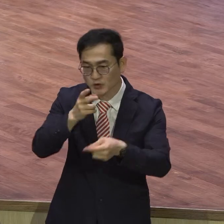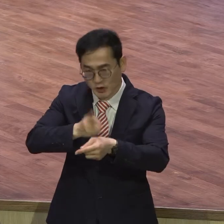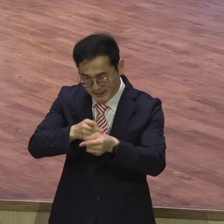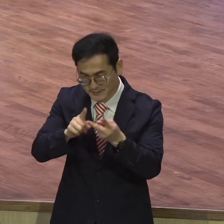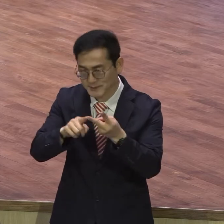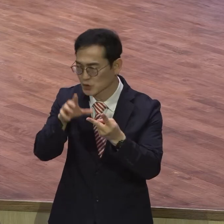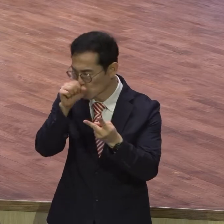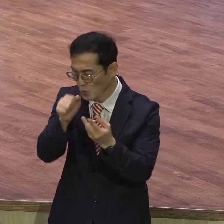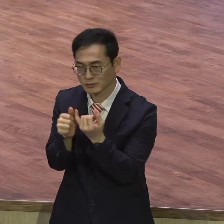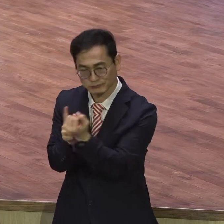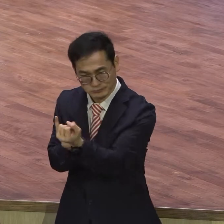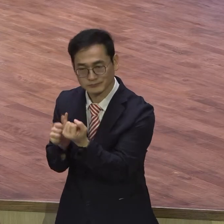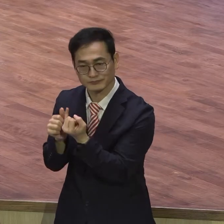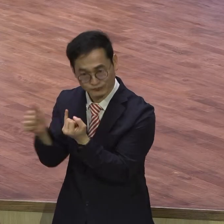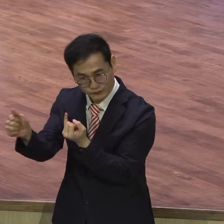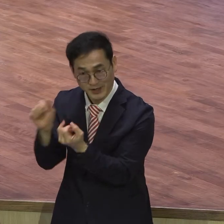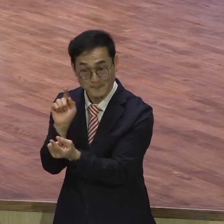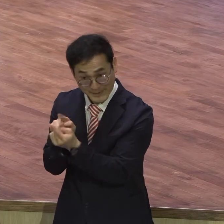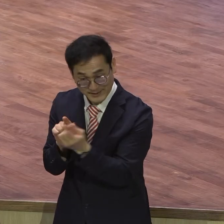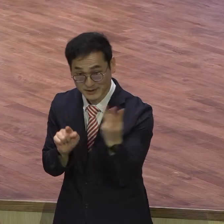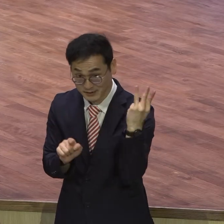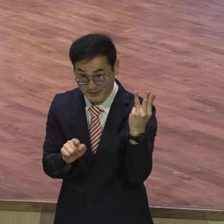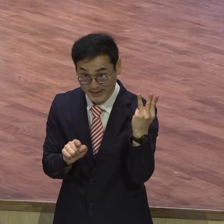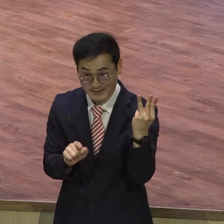배우자를 만나는 것이 축복이다